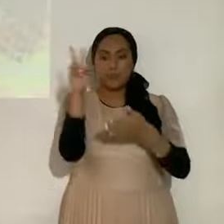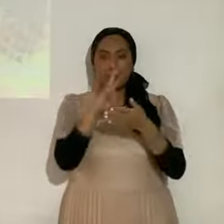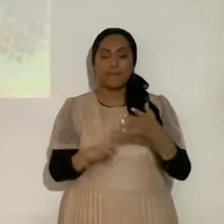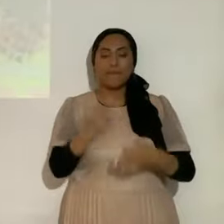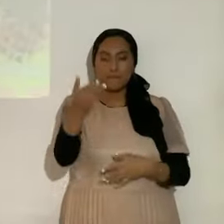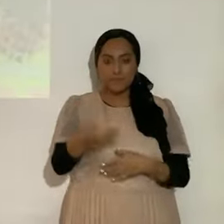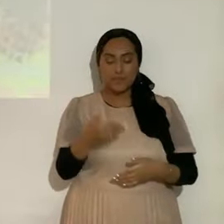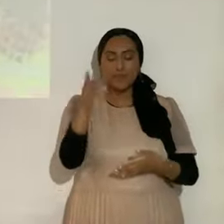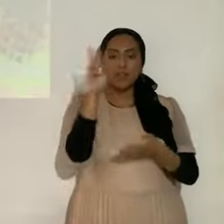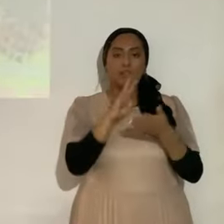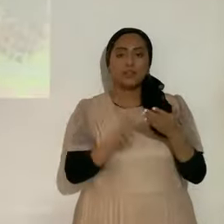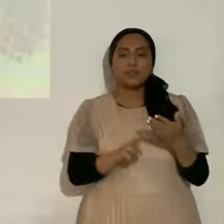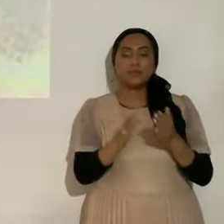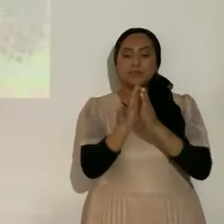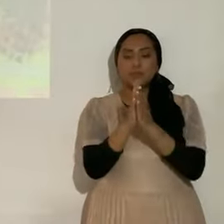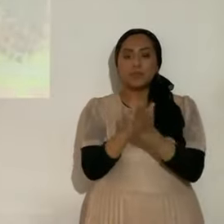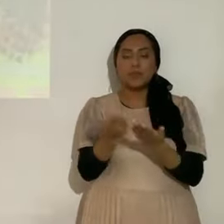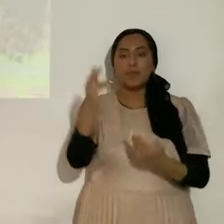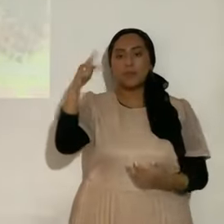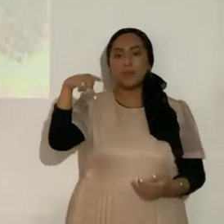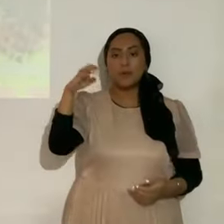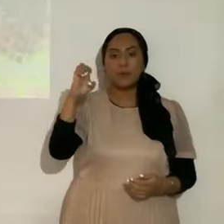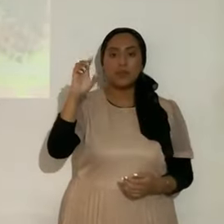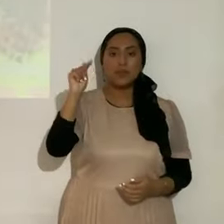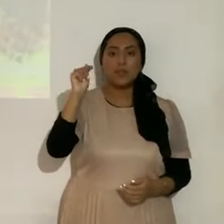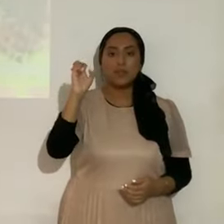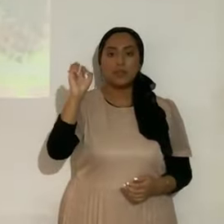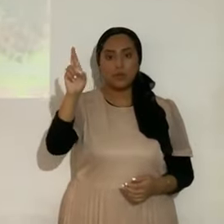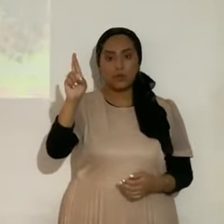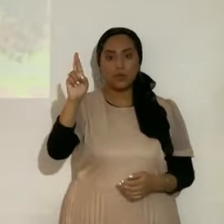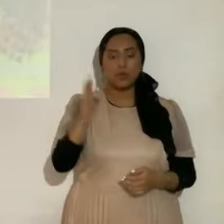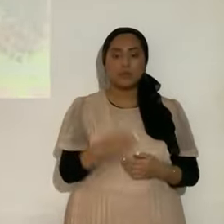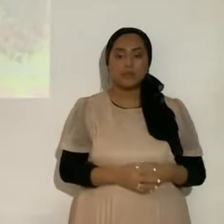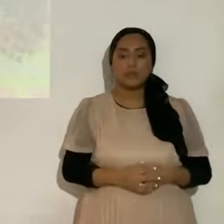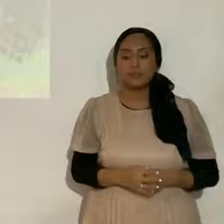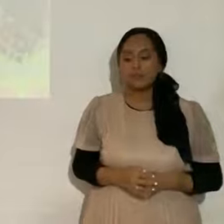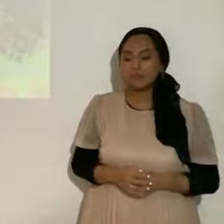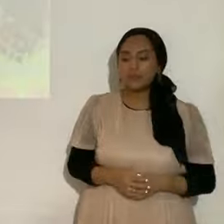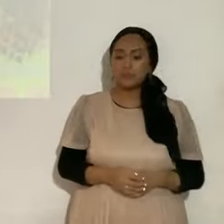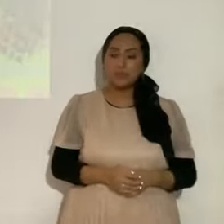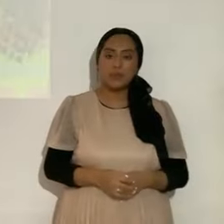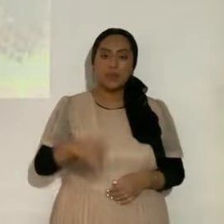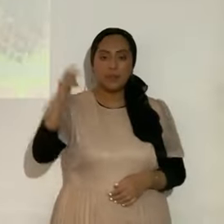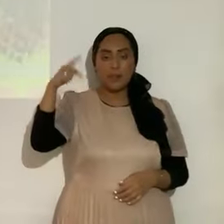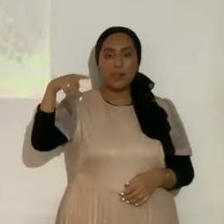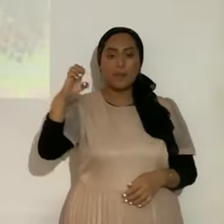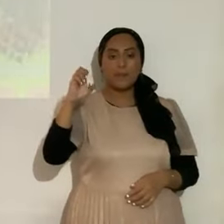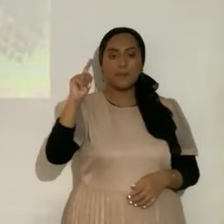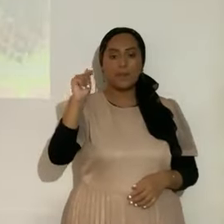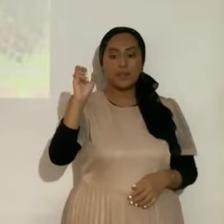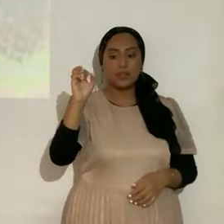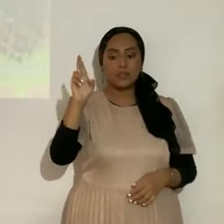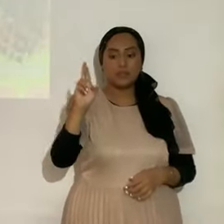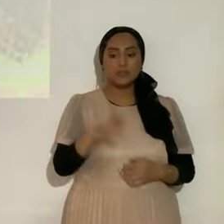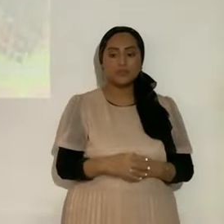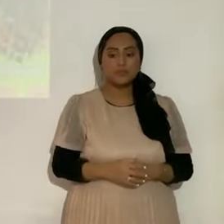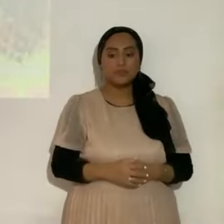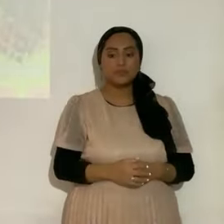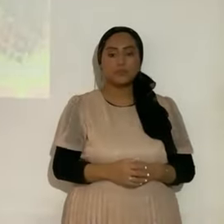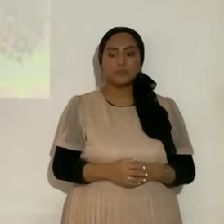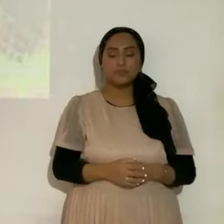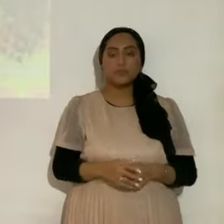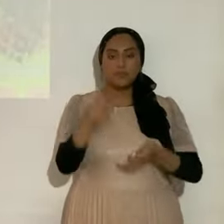invito a que vayamos a la carta de Pedro. Vamos para allá todos, en la carta de Pedro. Antes los invito